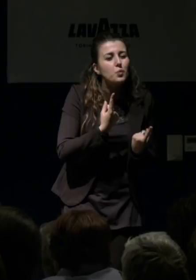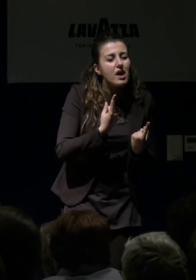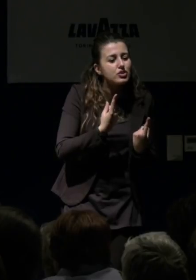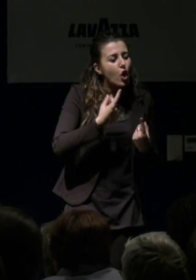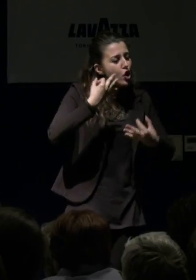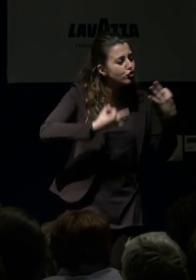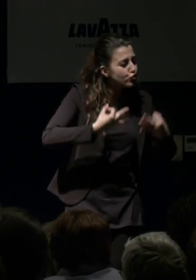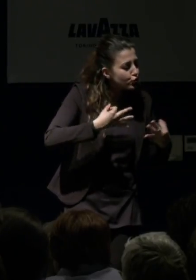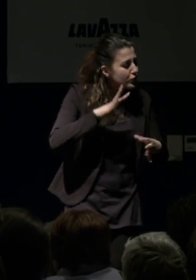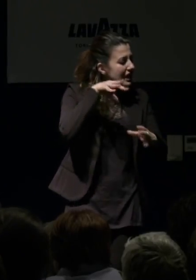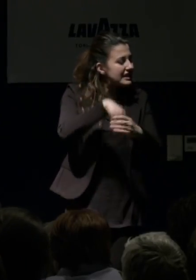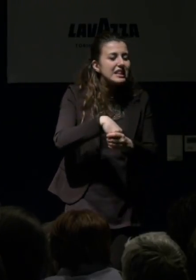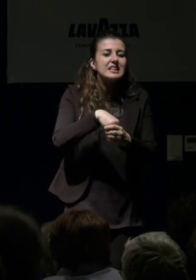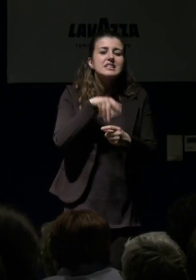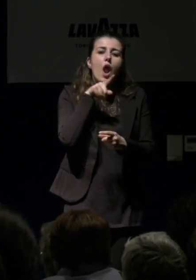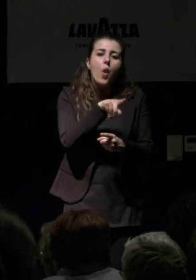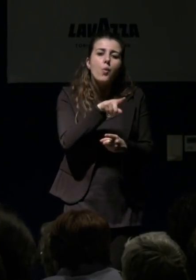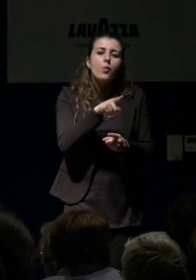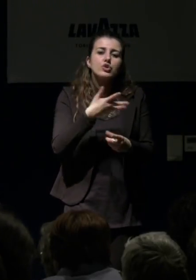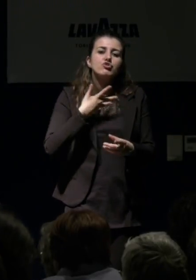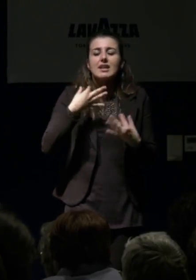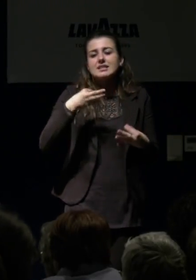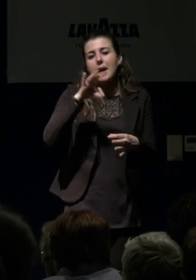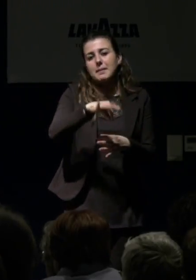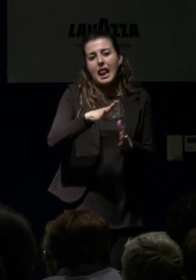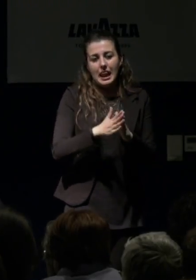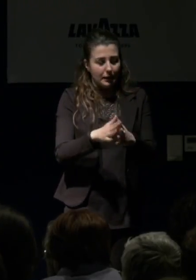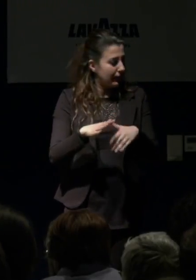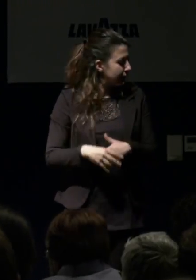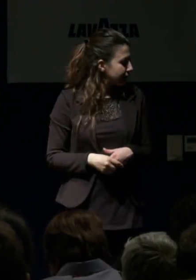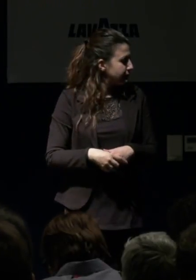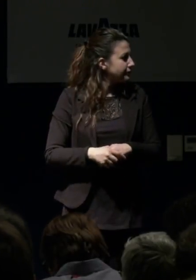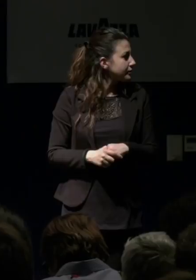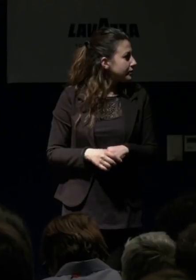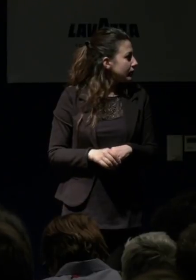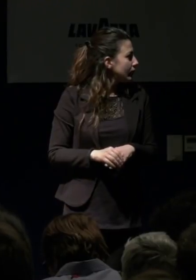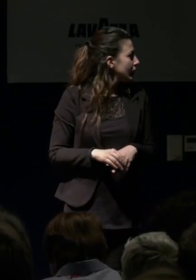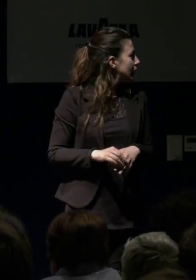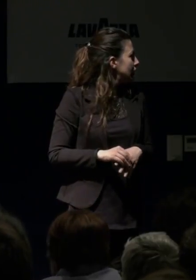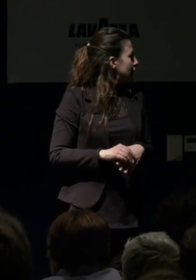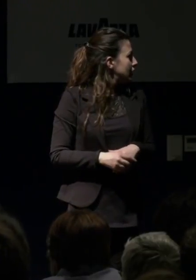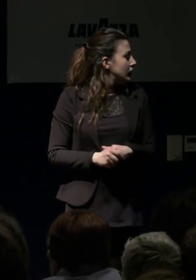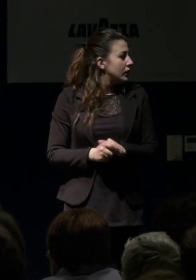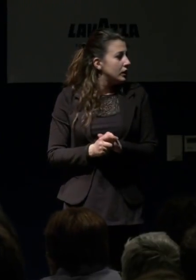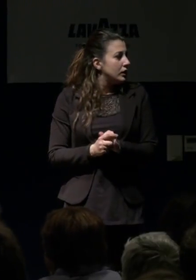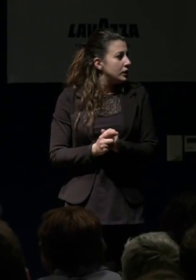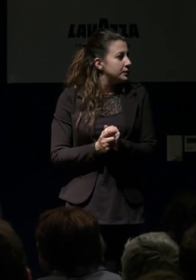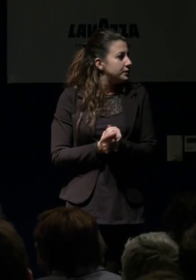di giustizia e che fecondava tutti i suoi libri grazie giuseppe